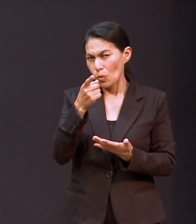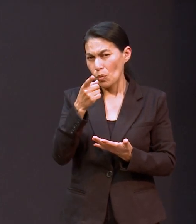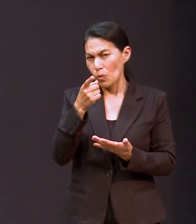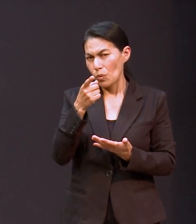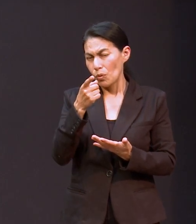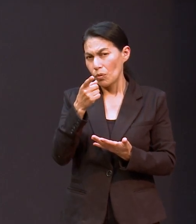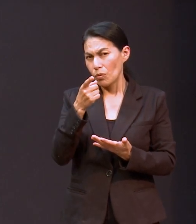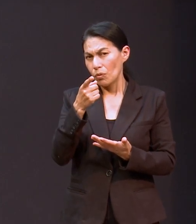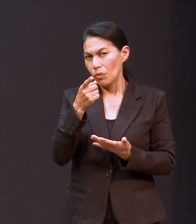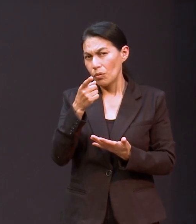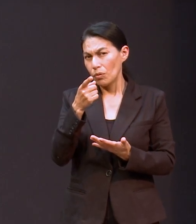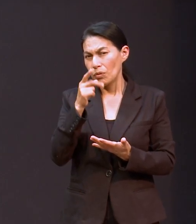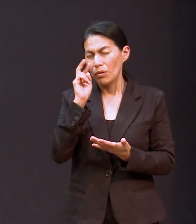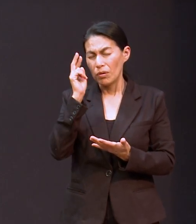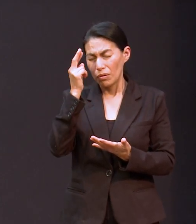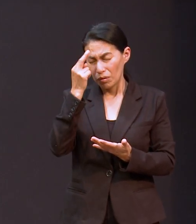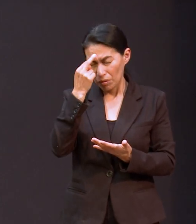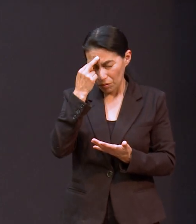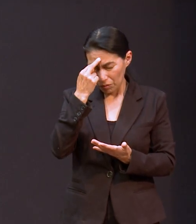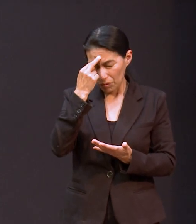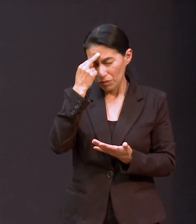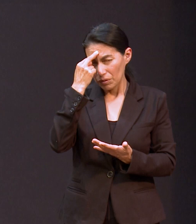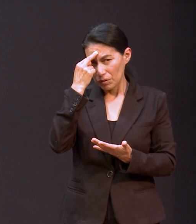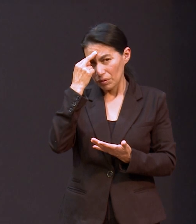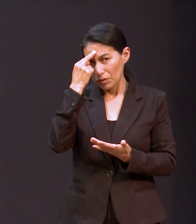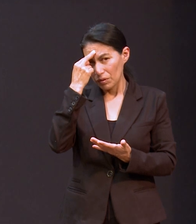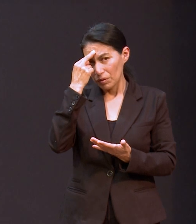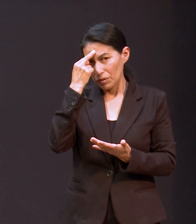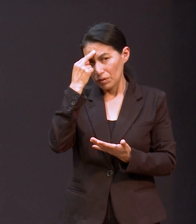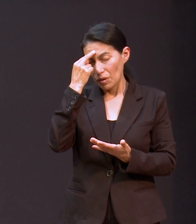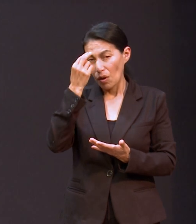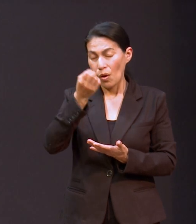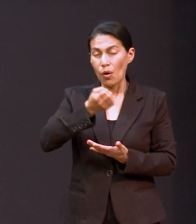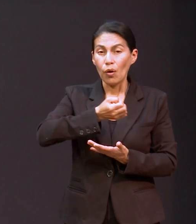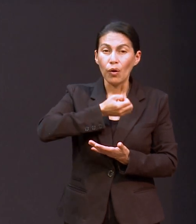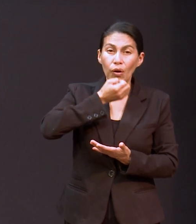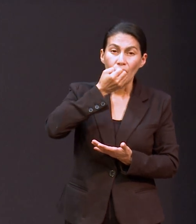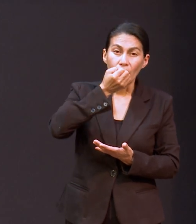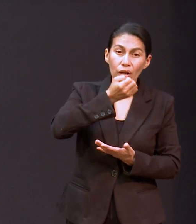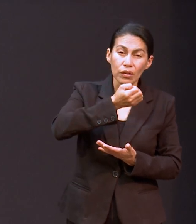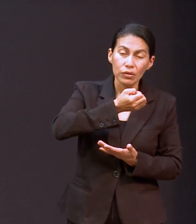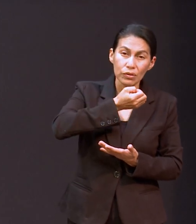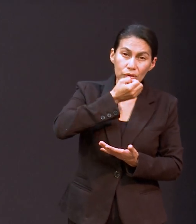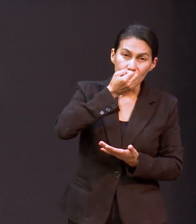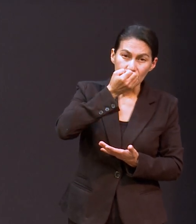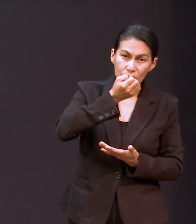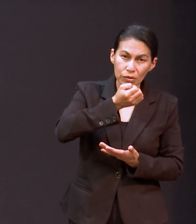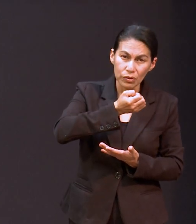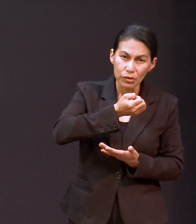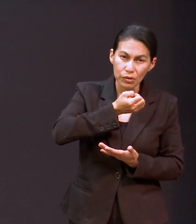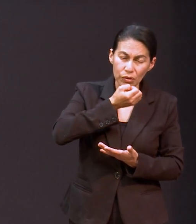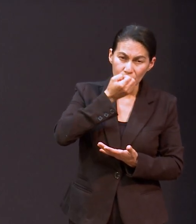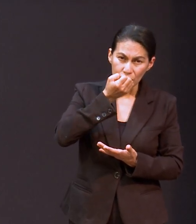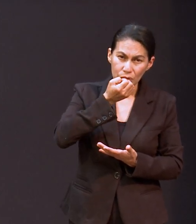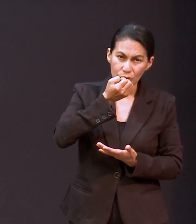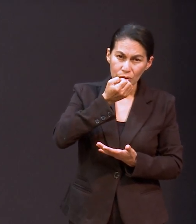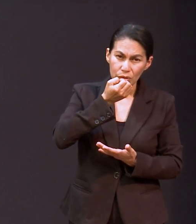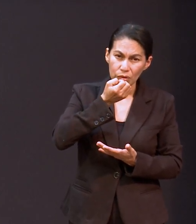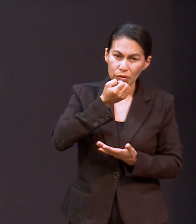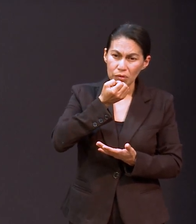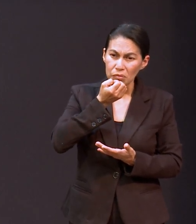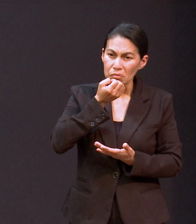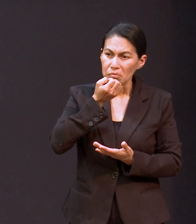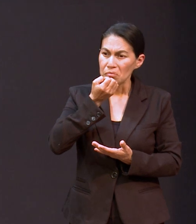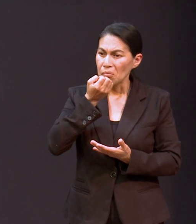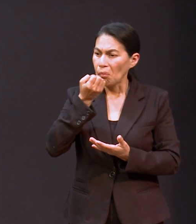de que usted pueda tratar de ese reconocer de que su oración No no va a